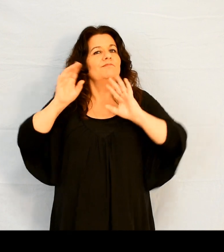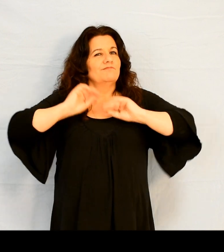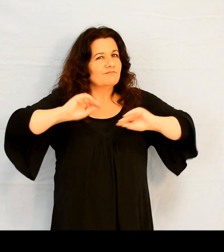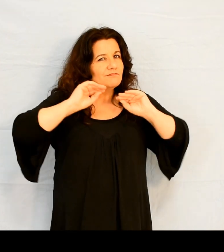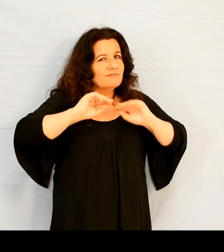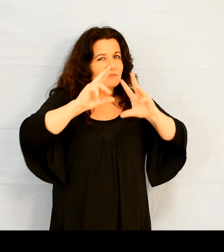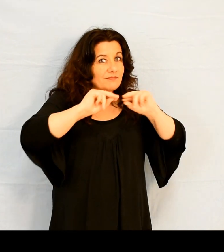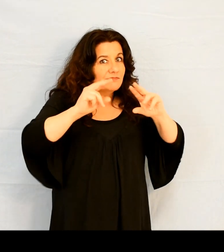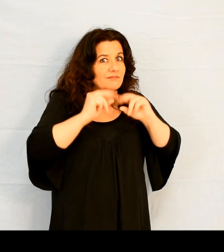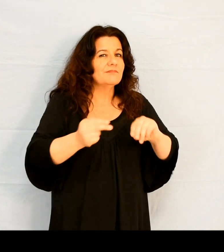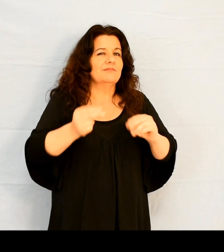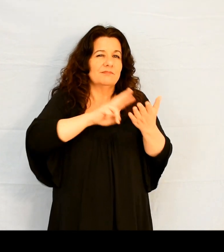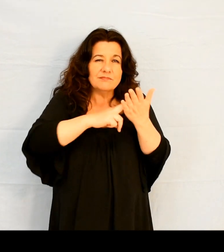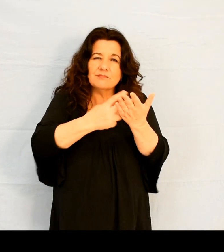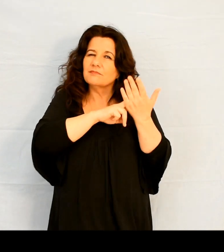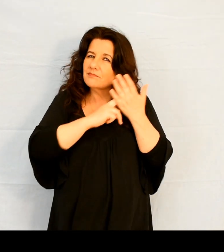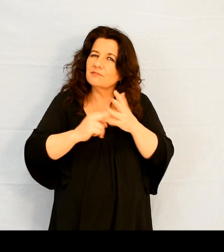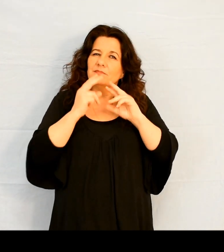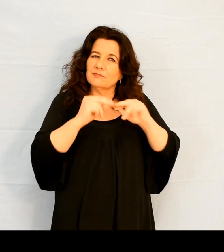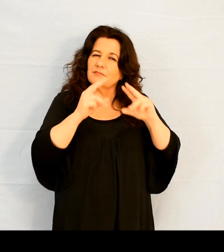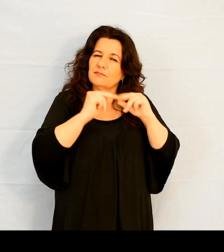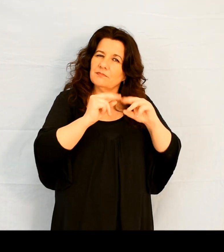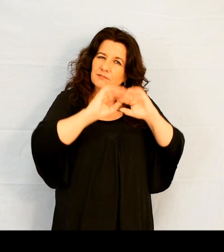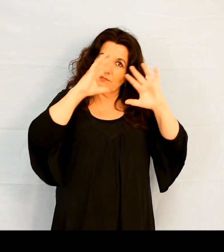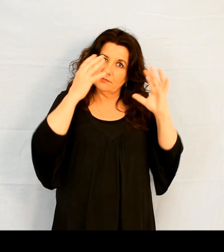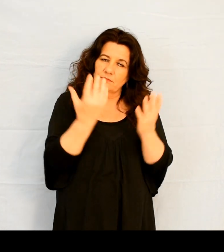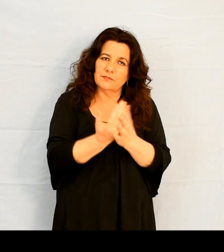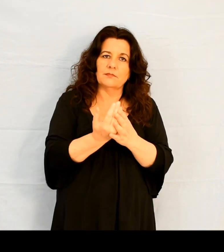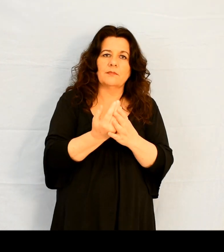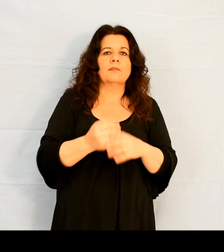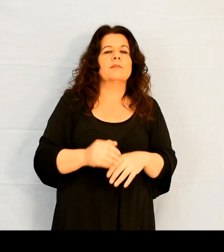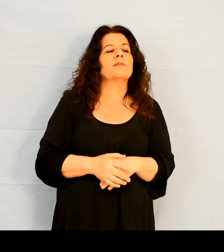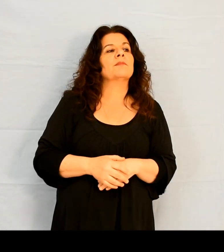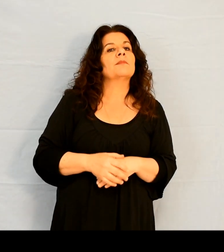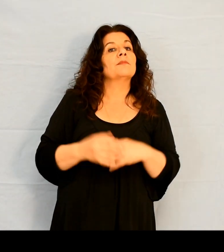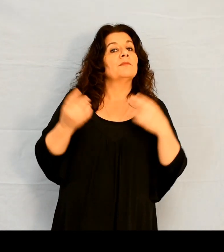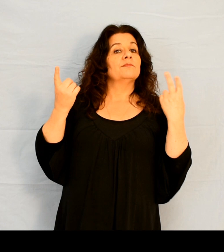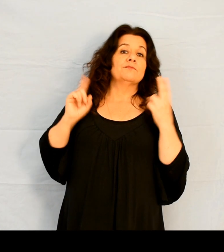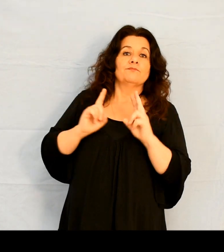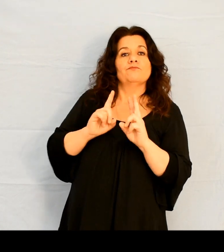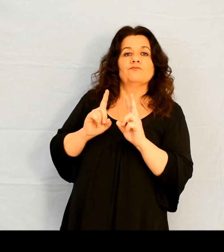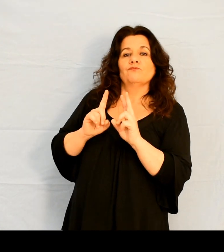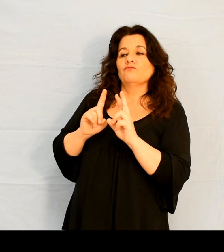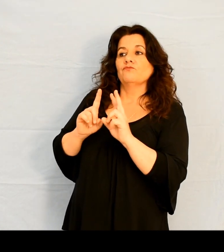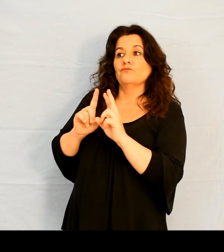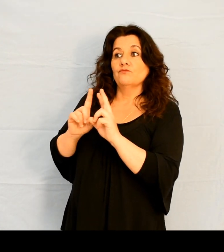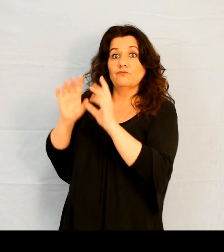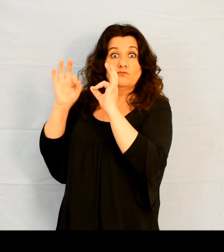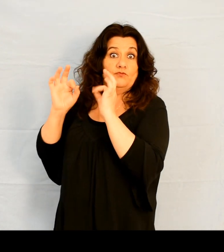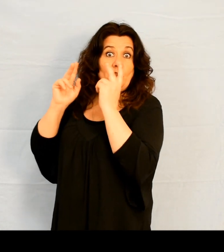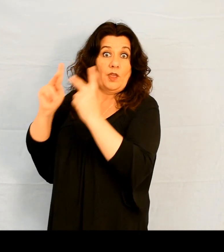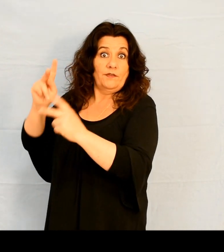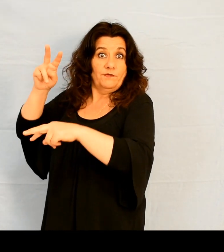Quand ils approchèrent du village où ils se rendaient, Jésus fit semblant d'aller plus loin.